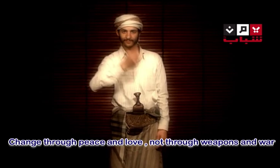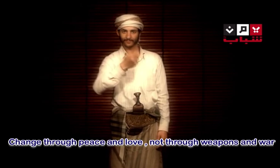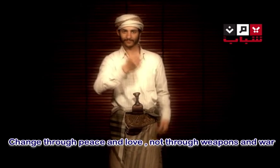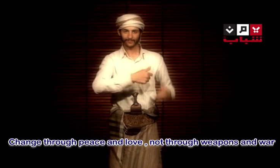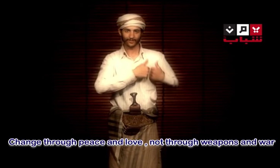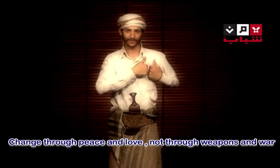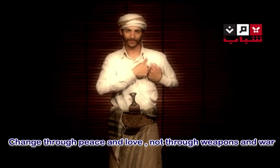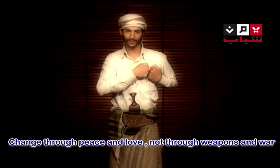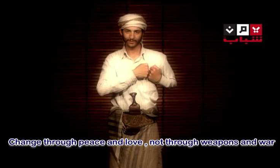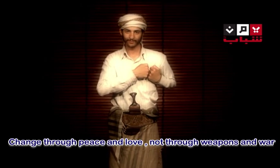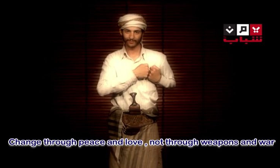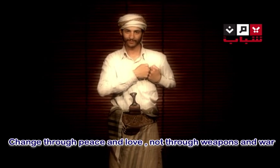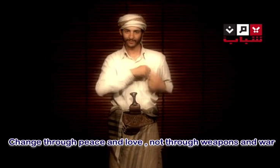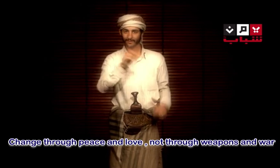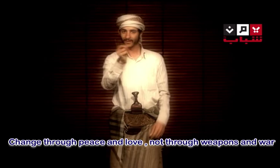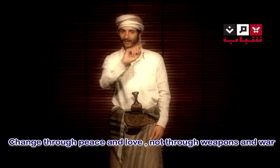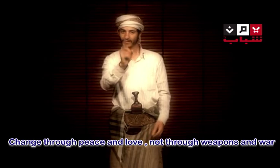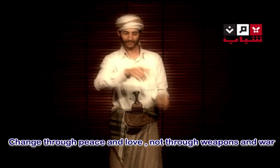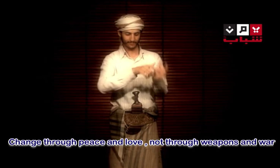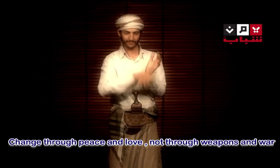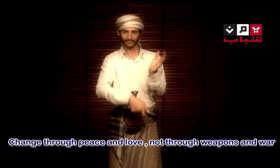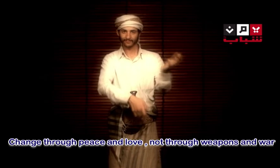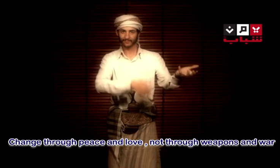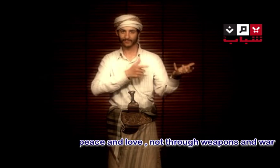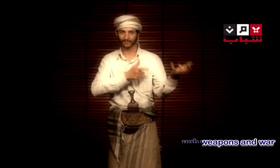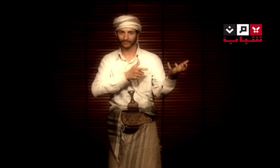التغيير بالسلام والحب لا بالسلاح والحرب،